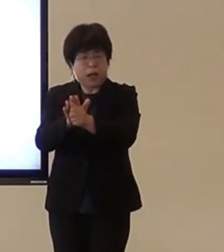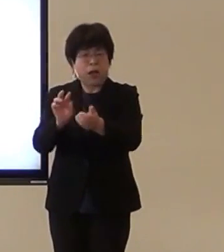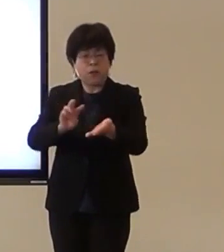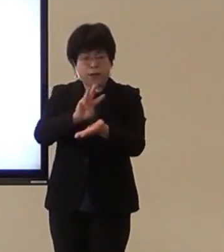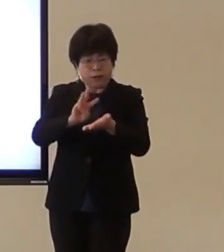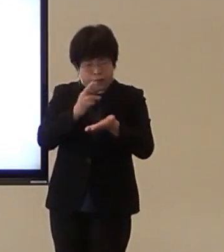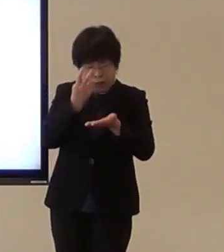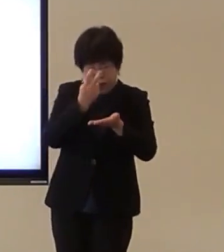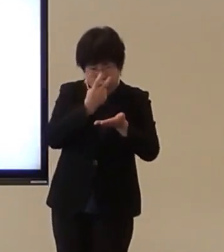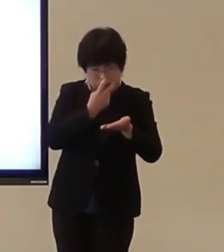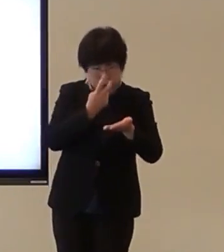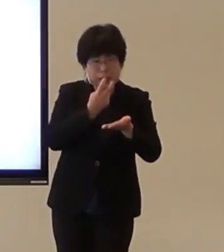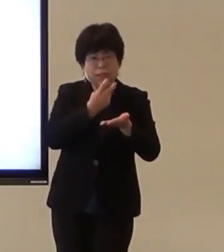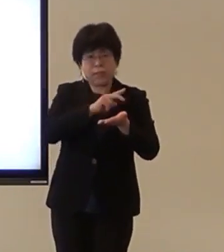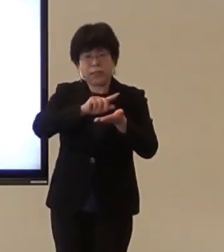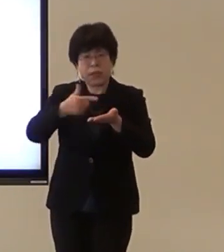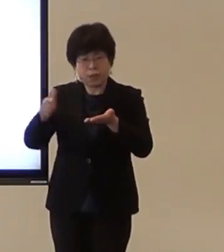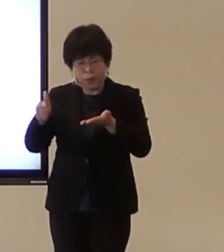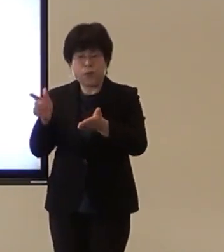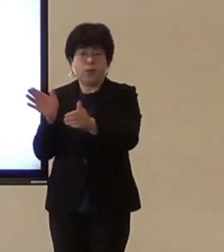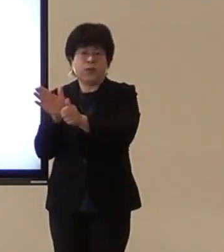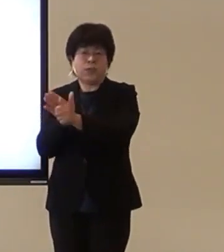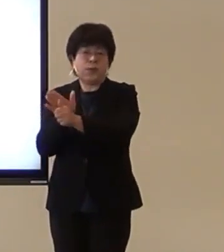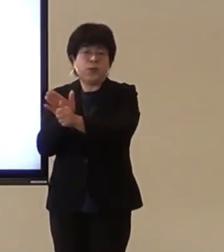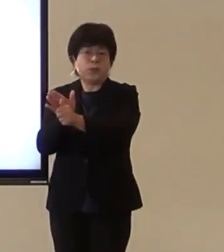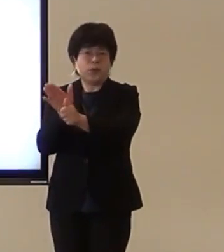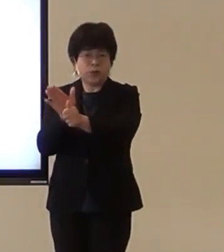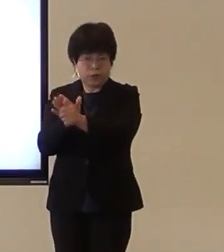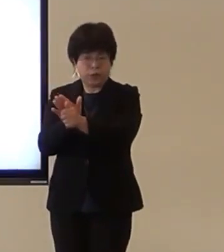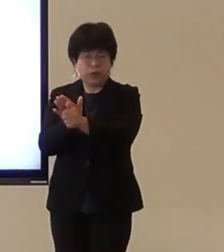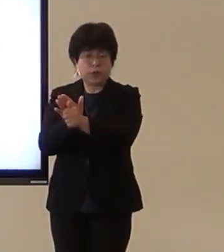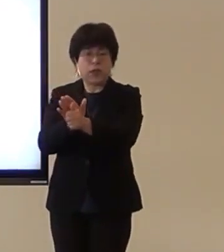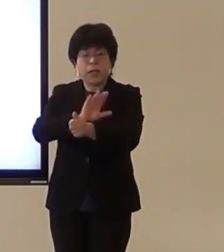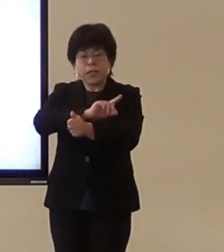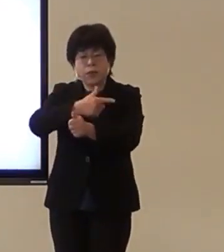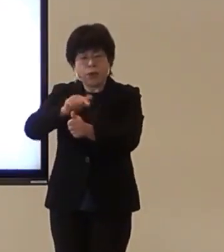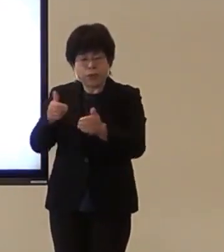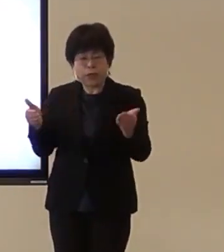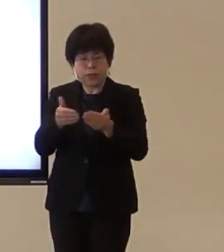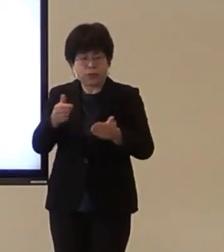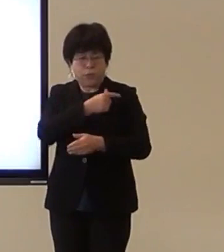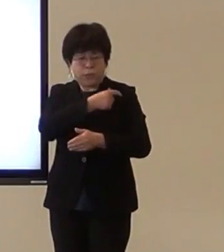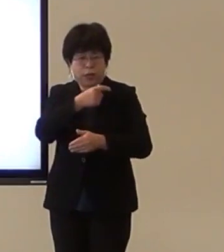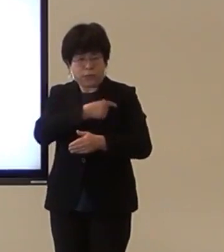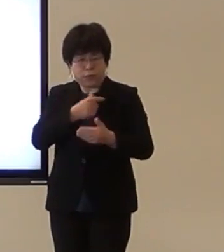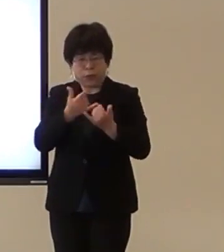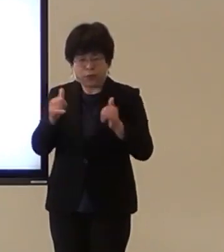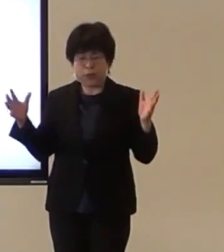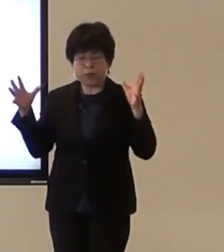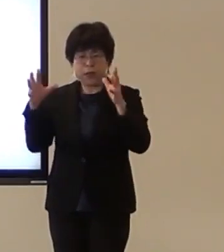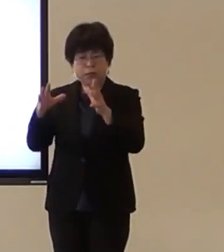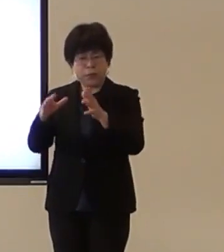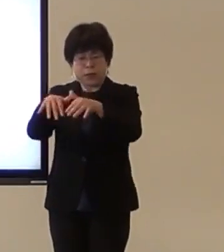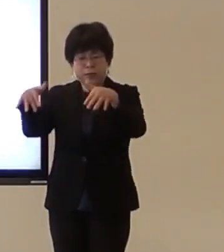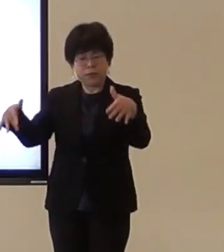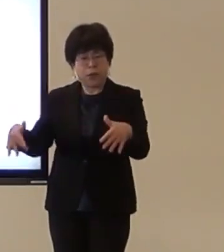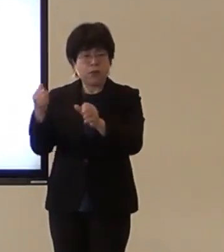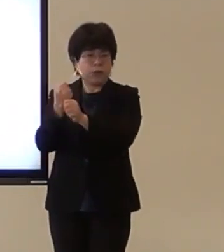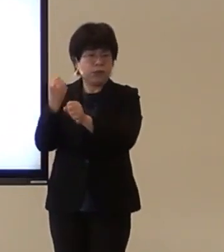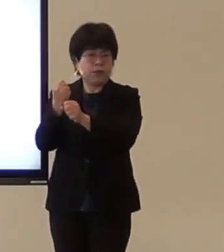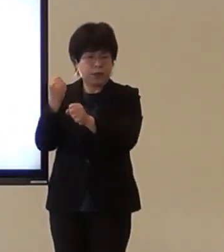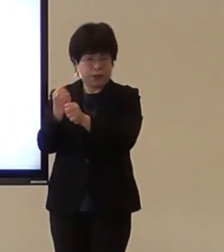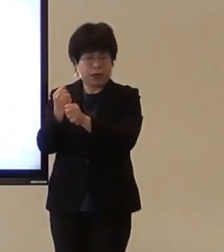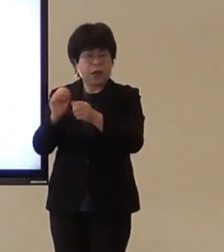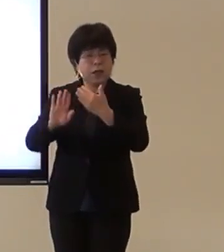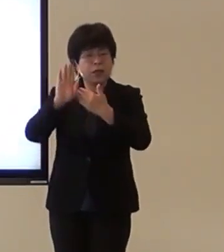して医療的観点からサポートをしていく多職種の連携体制で対応をしていくこととしております。今